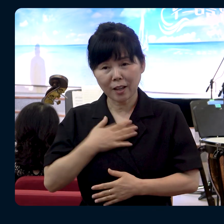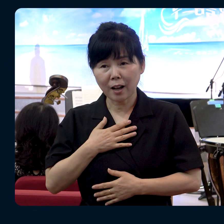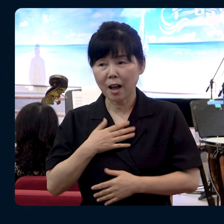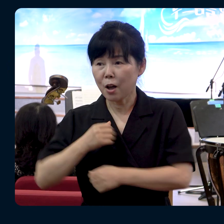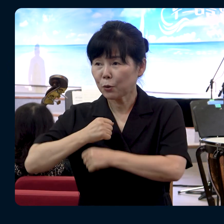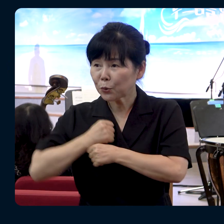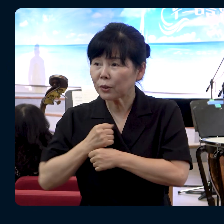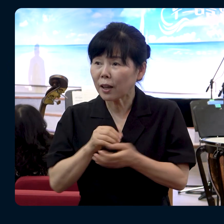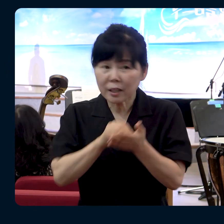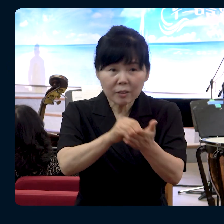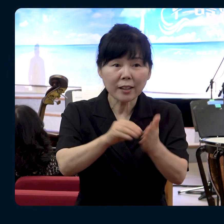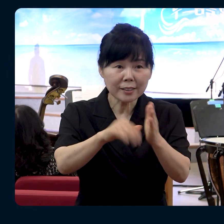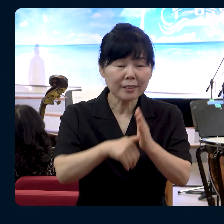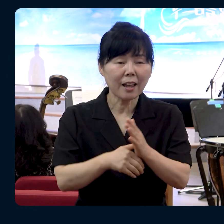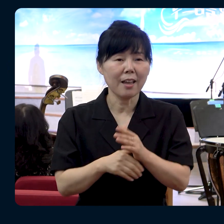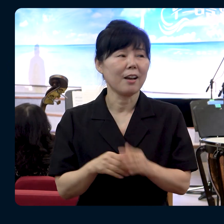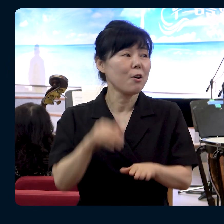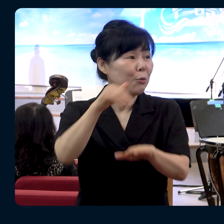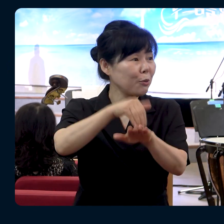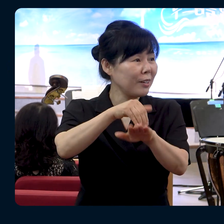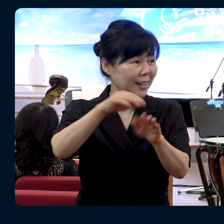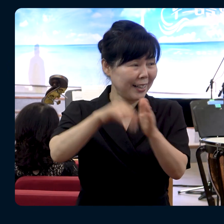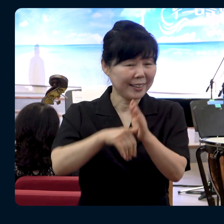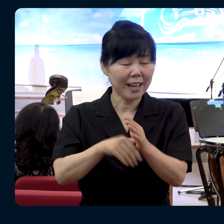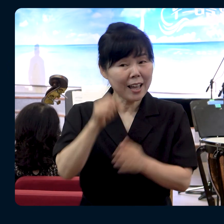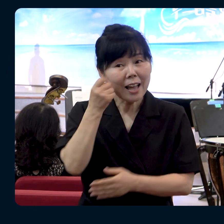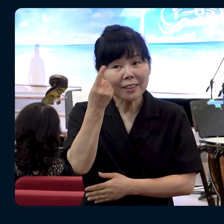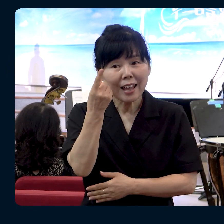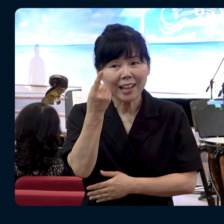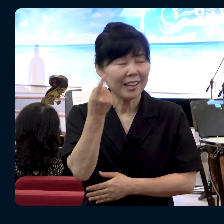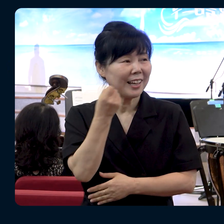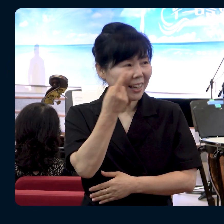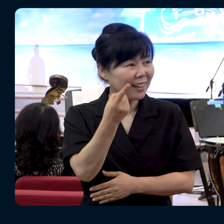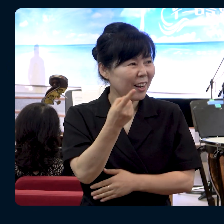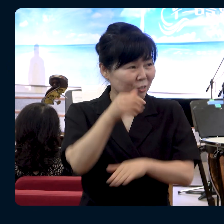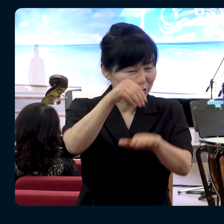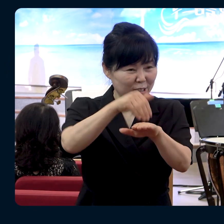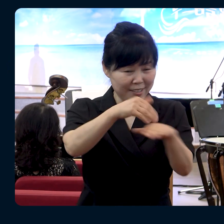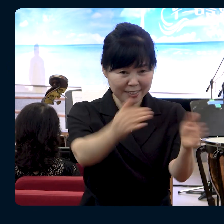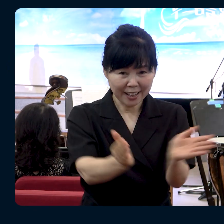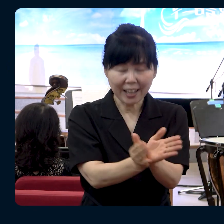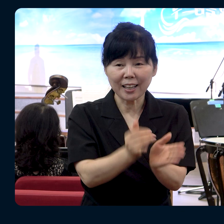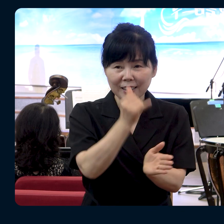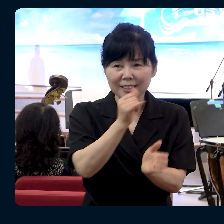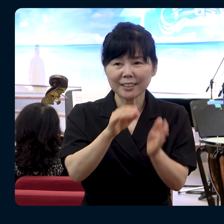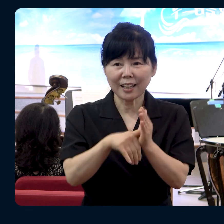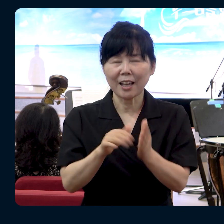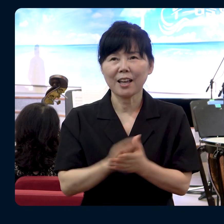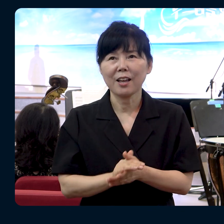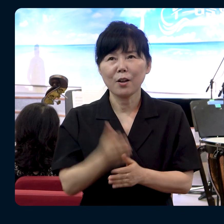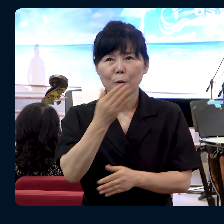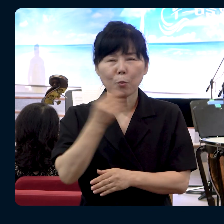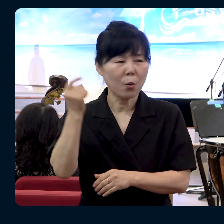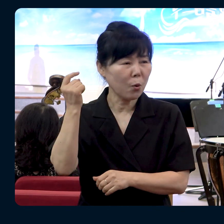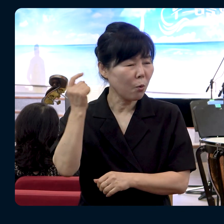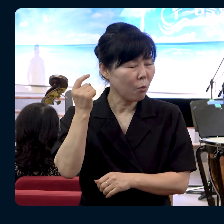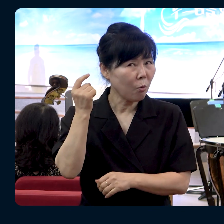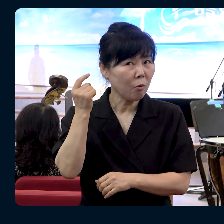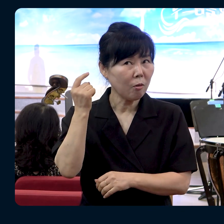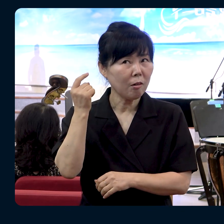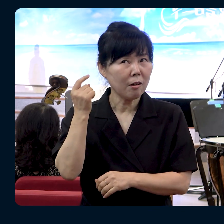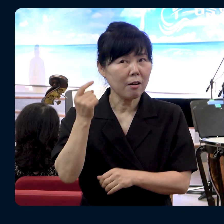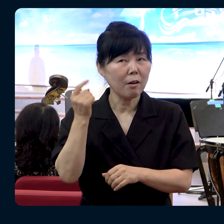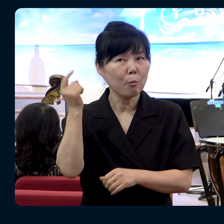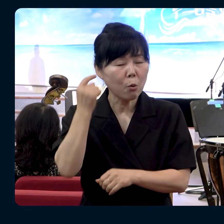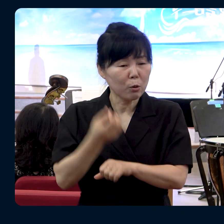잠시 해드리면, 훈련소에서 한 달 정도 있잖아요. 그때 제가 복음을 전하고 한 4명 정도를 같이 늘